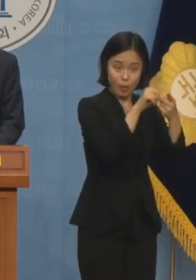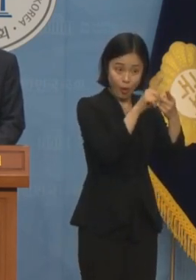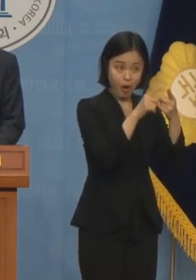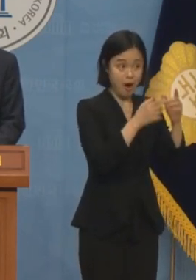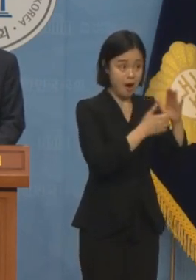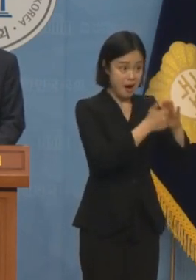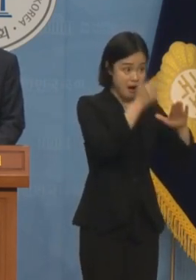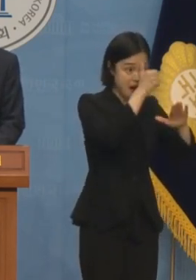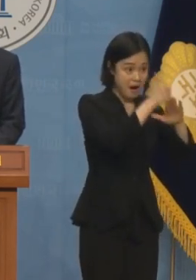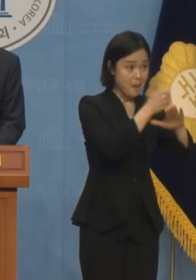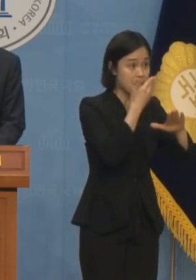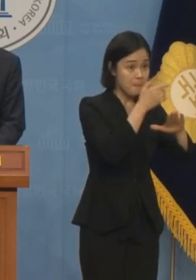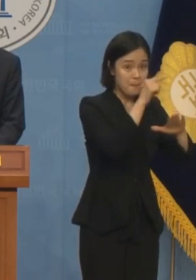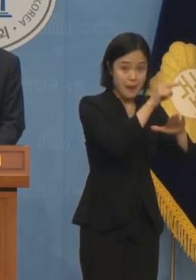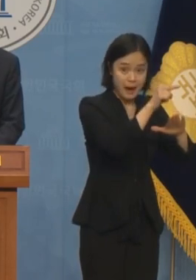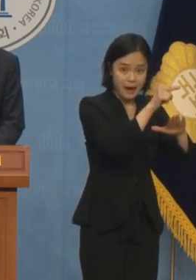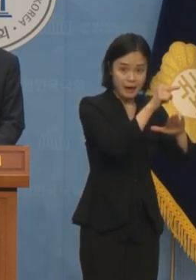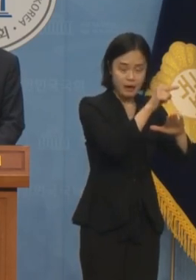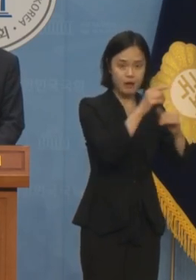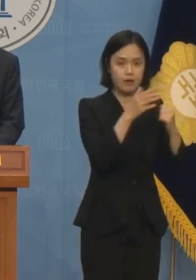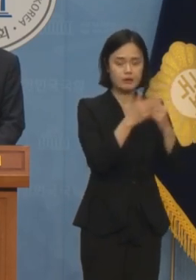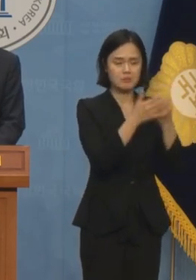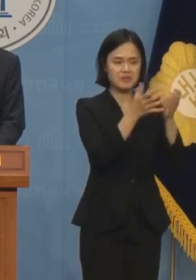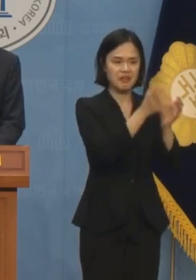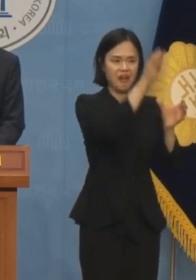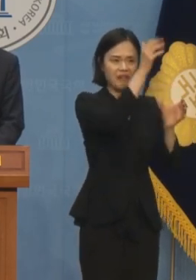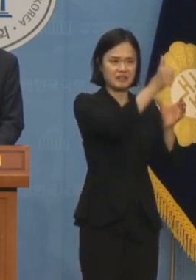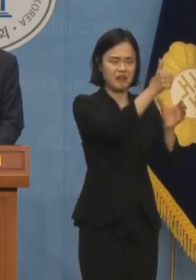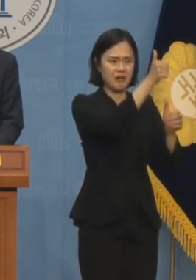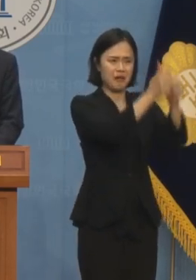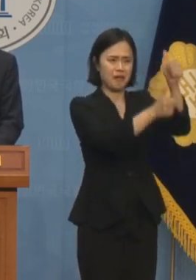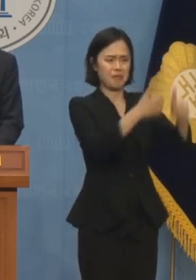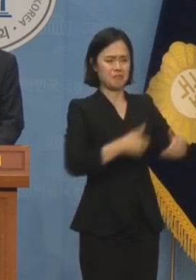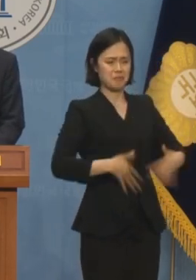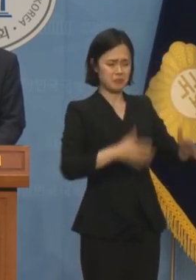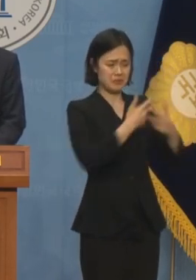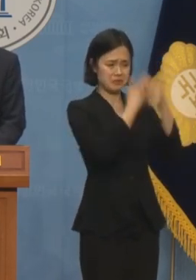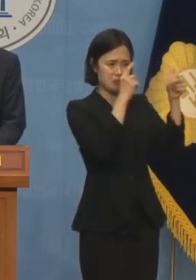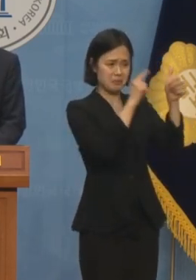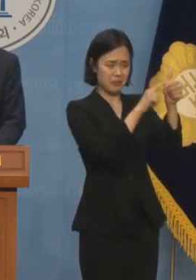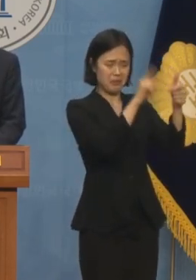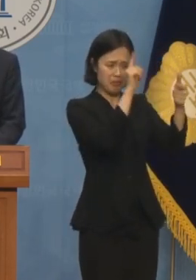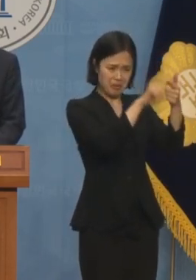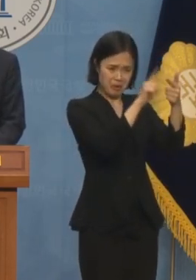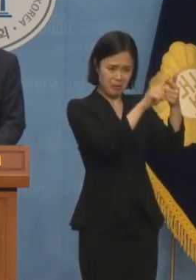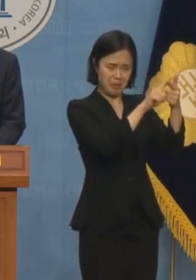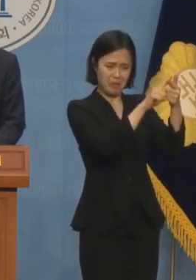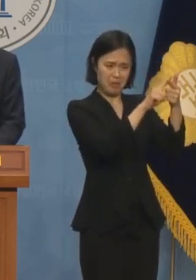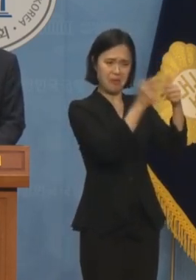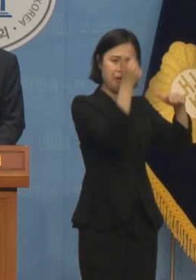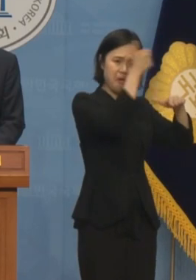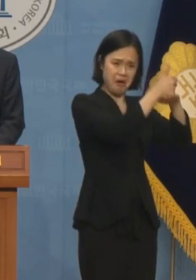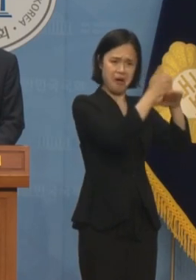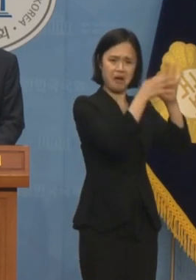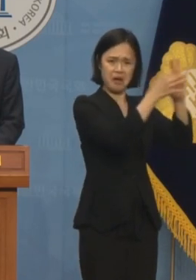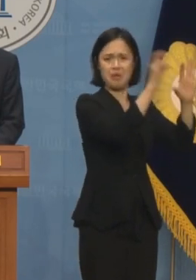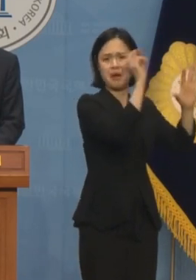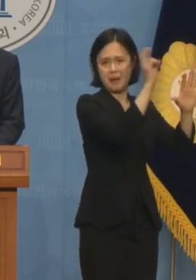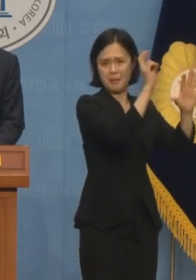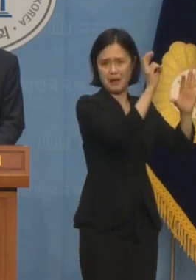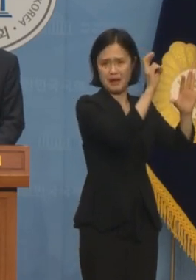이유가 없어 보입니다. 민주당 전당대회가 이재명 추대대회로 불리는 이유입니다.